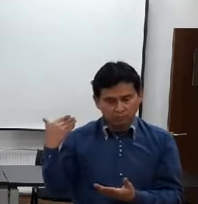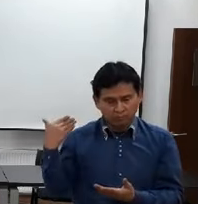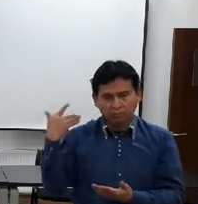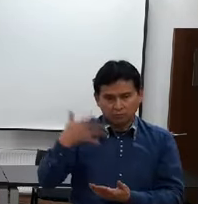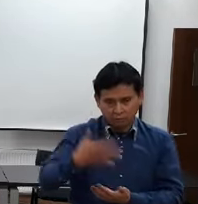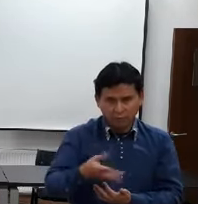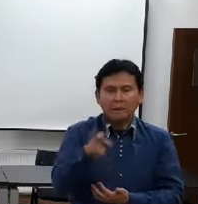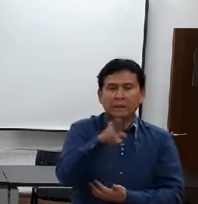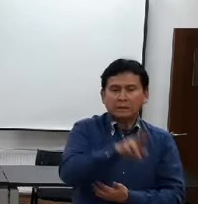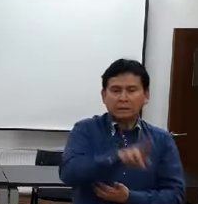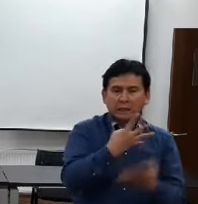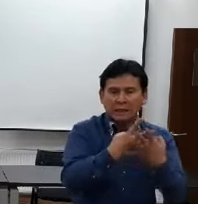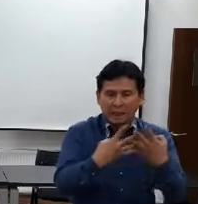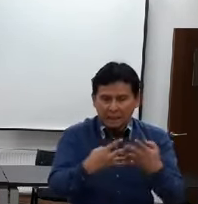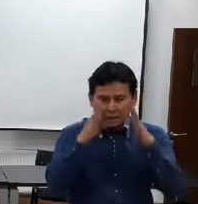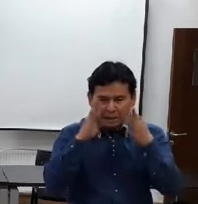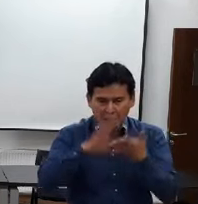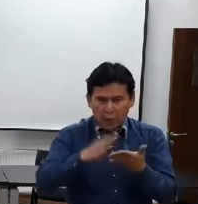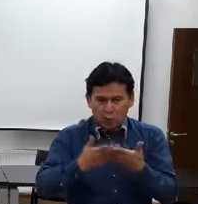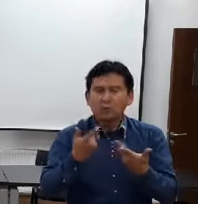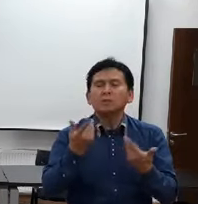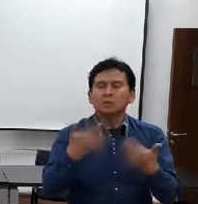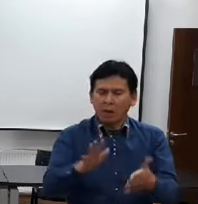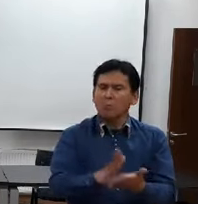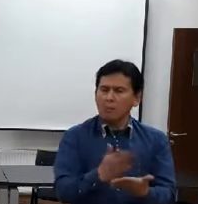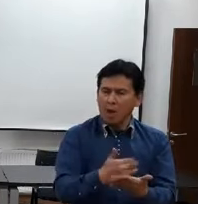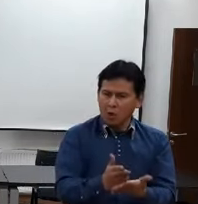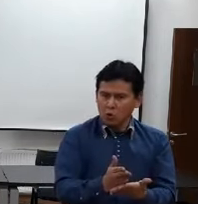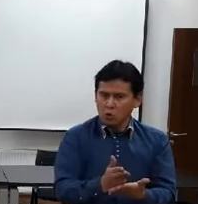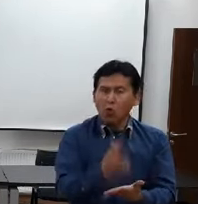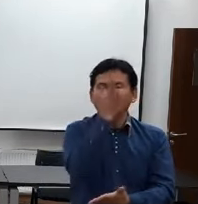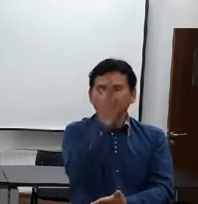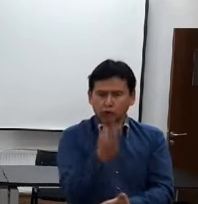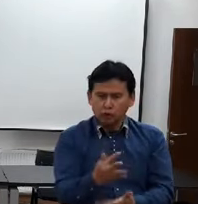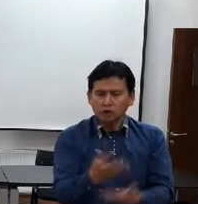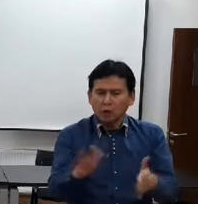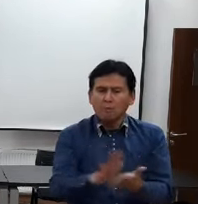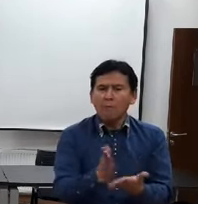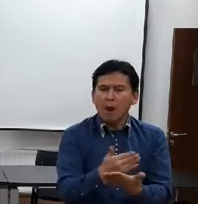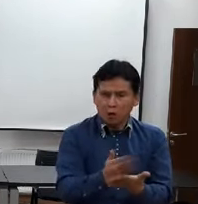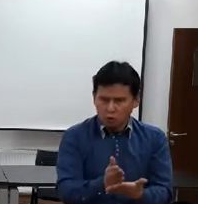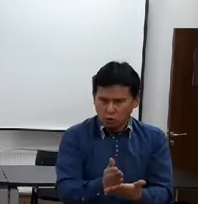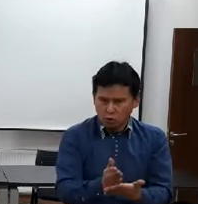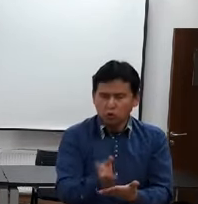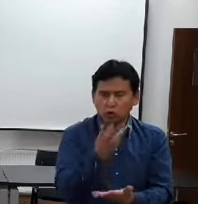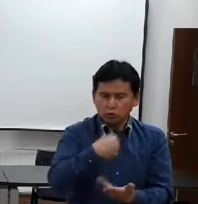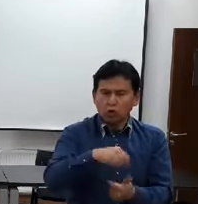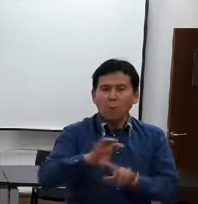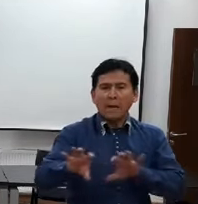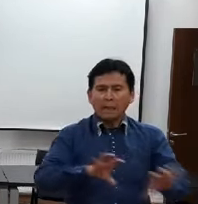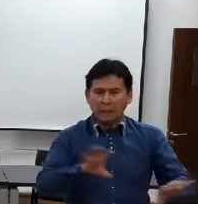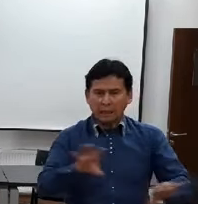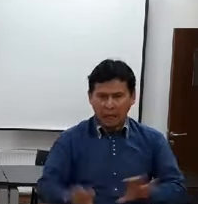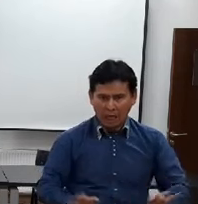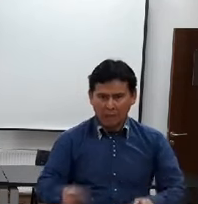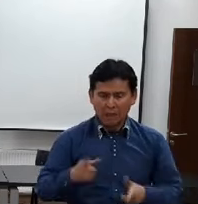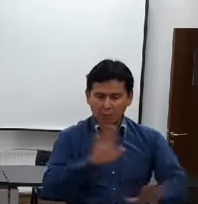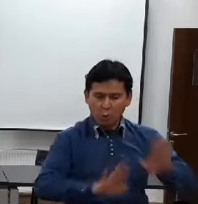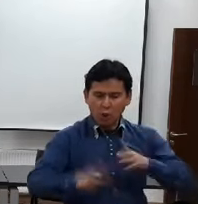nuestra red de salud está preparada nuestros funcionarios están preparados nuestro material de